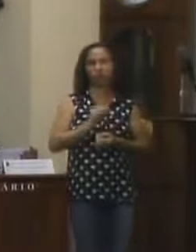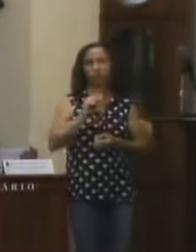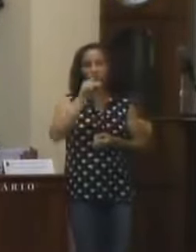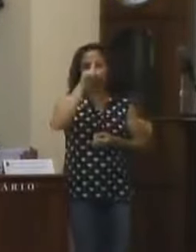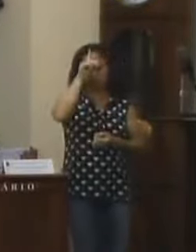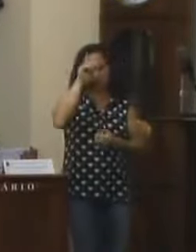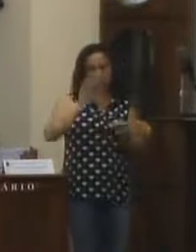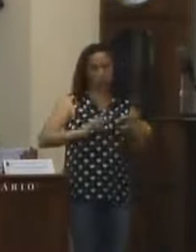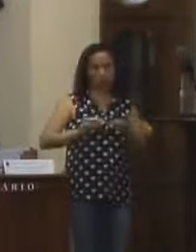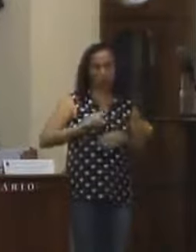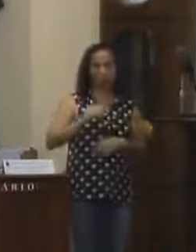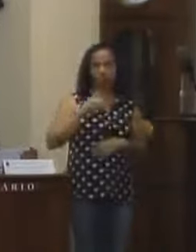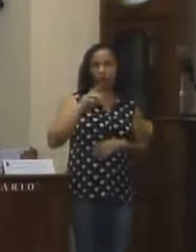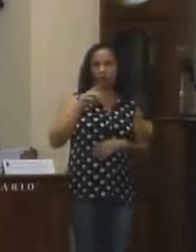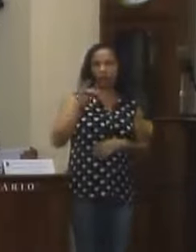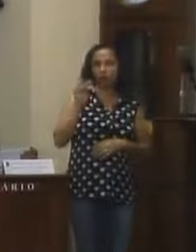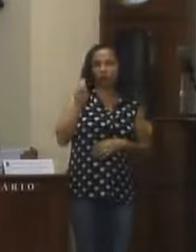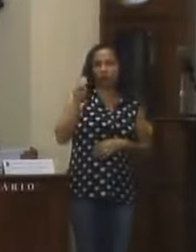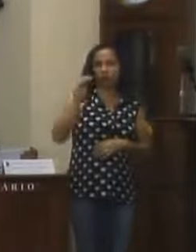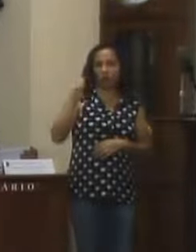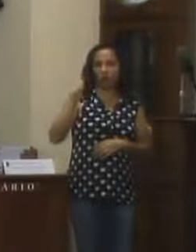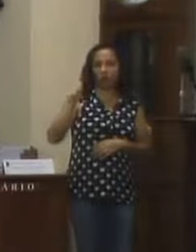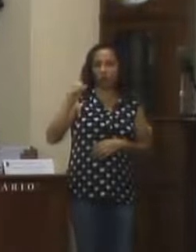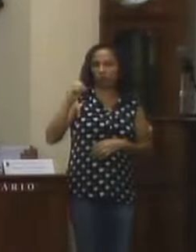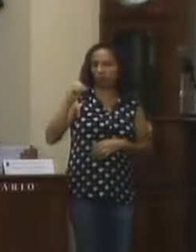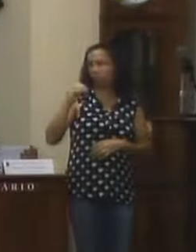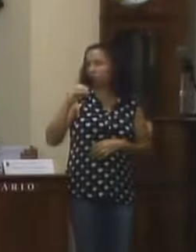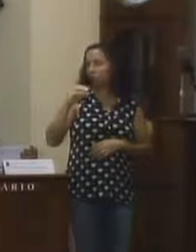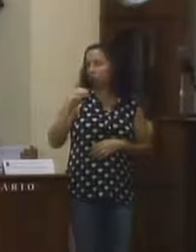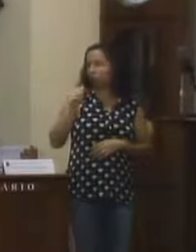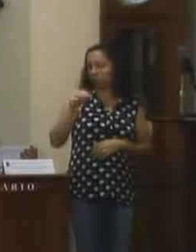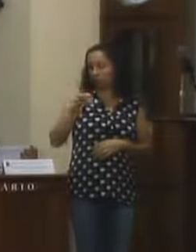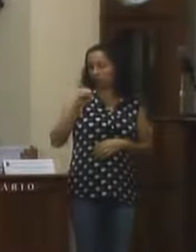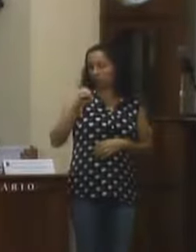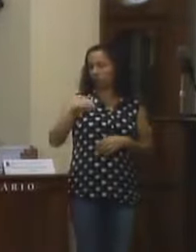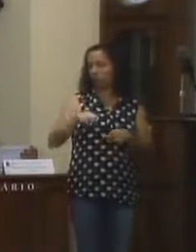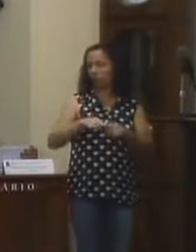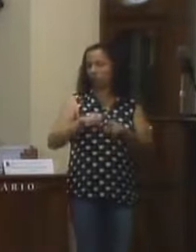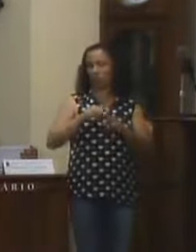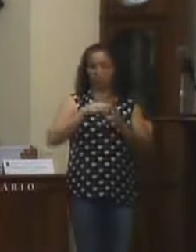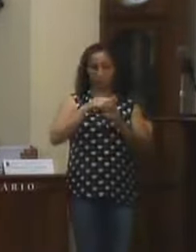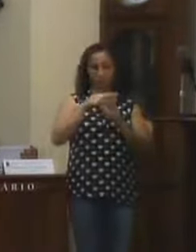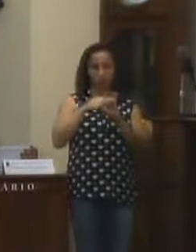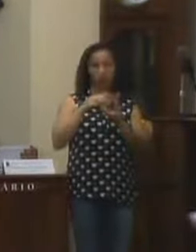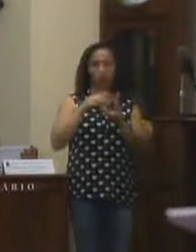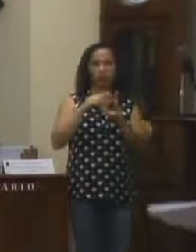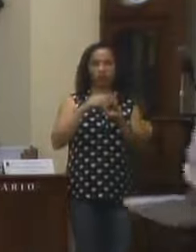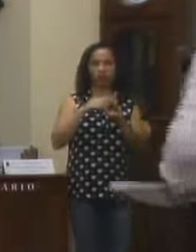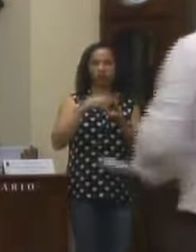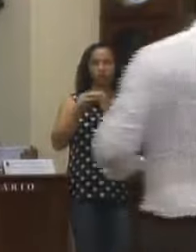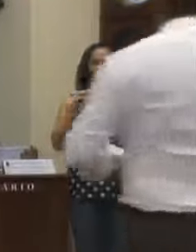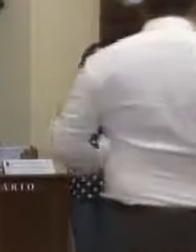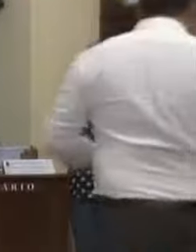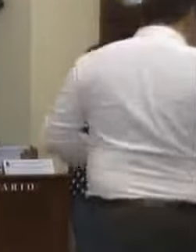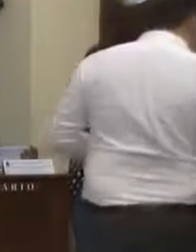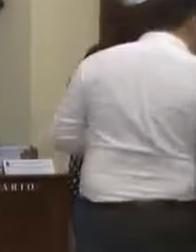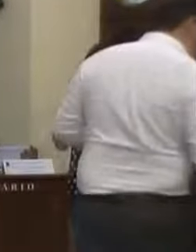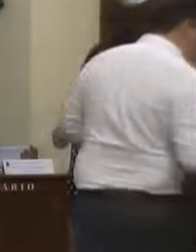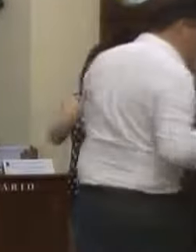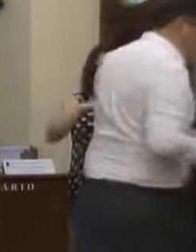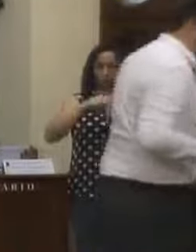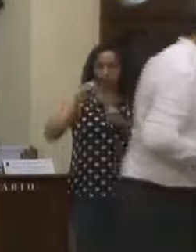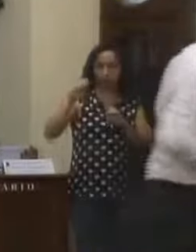Antônio Pires Jorge. Relator, Aloysio Saulo Breves Beiler. Vereadores, membros, Marquinhos da Saúde, professor Rafael. Institui o Serviço de Verificação de Óbito